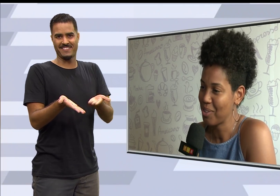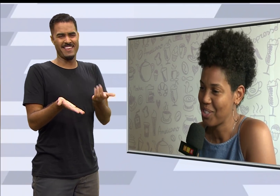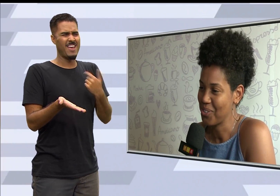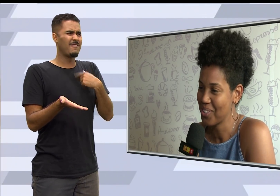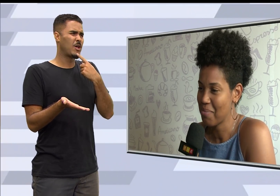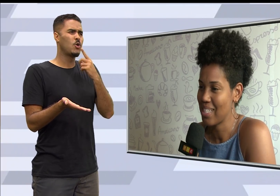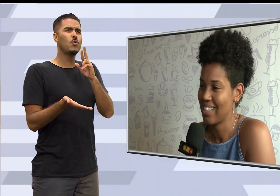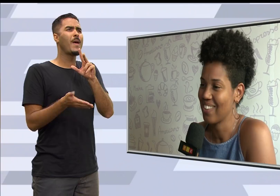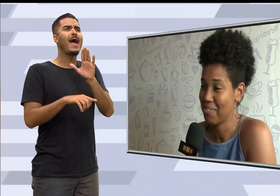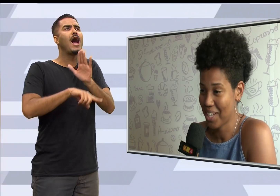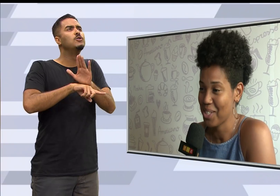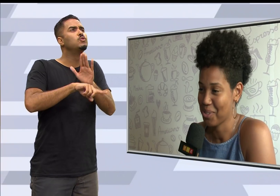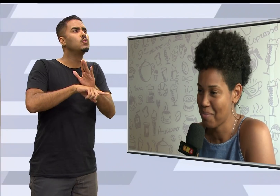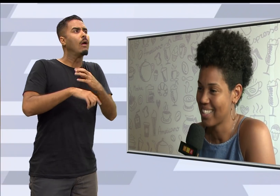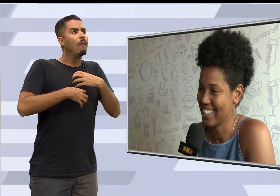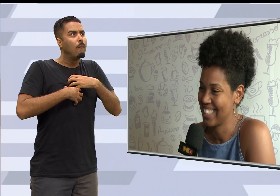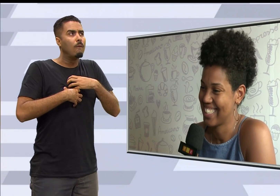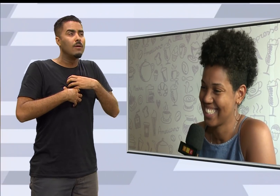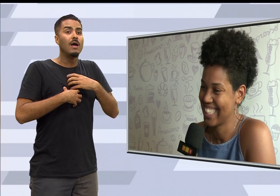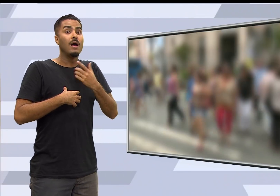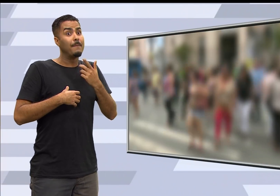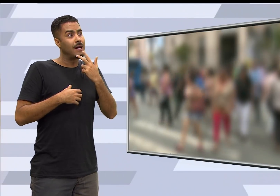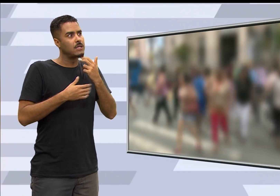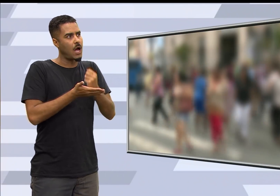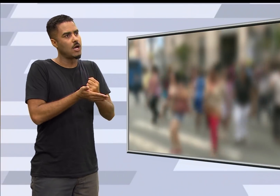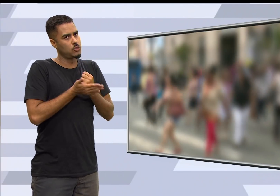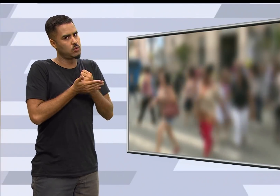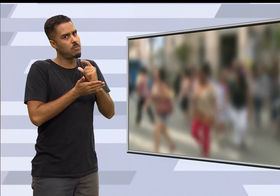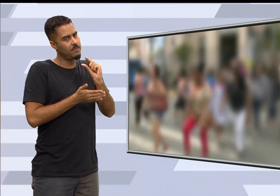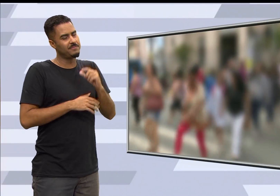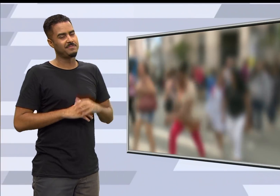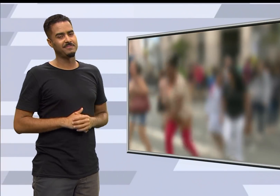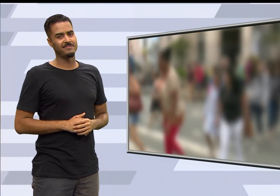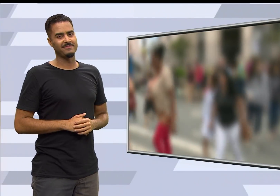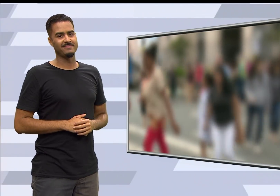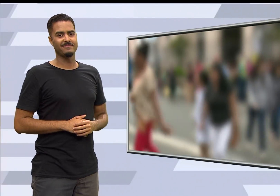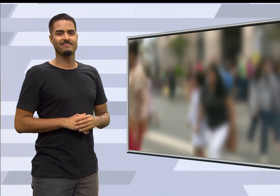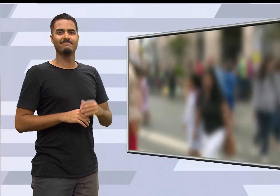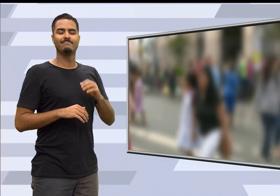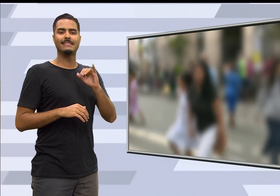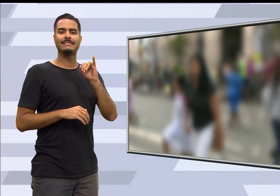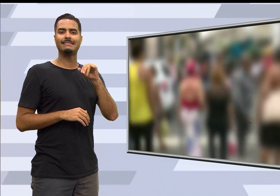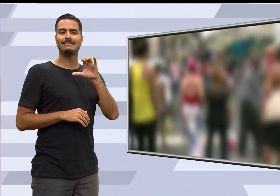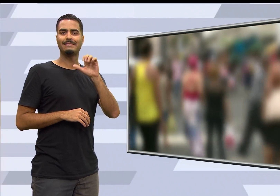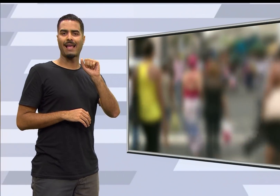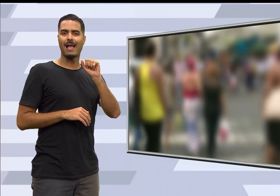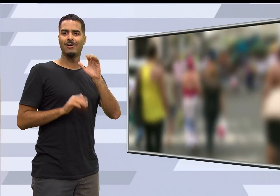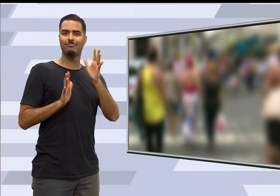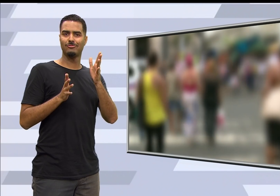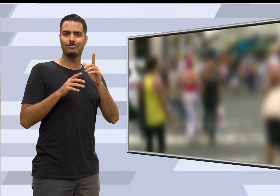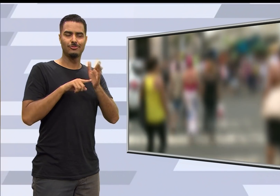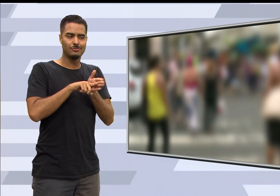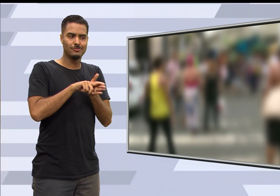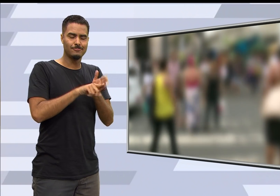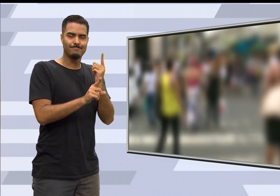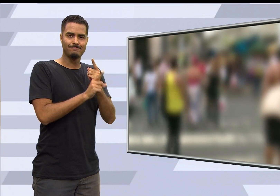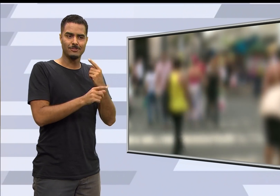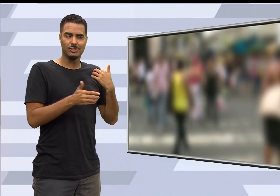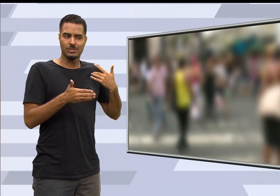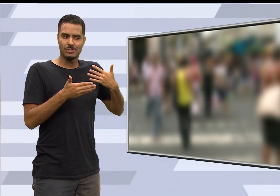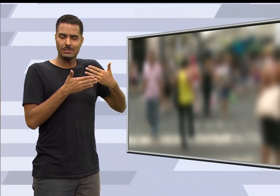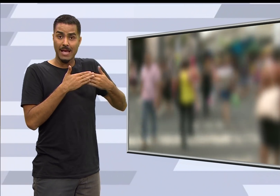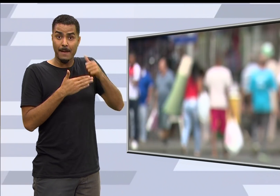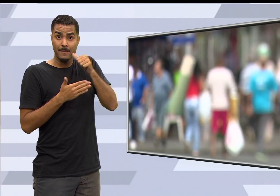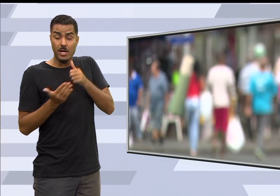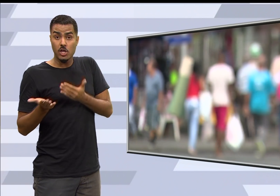livro de autoajuda, mas é um livro que ajuda bastante. Dados do Instituto Nacional do Câncer afirmam que nos últimos anos, o número de